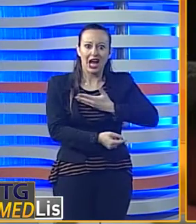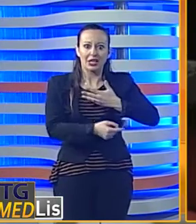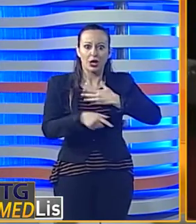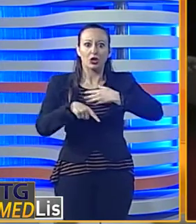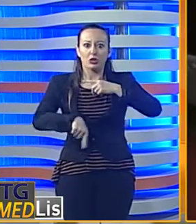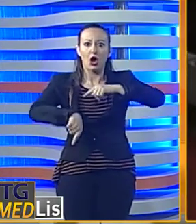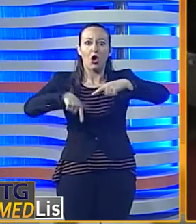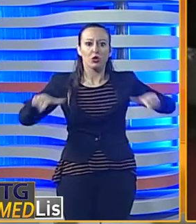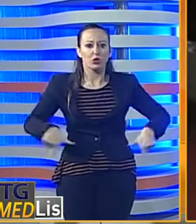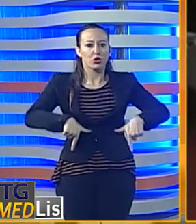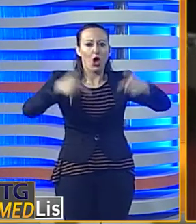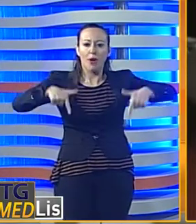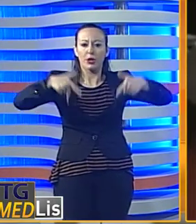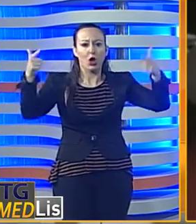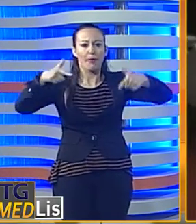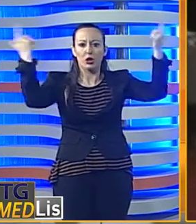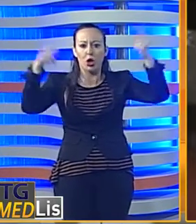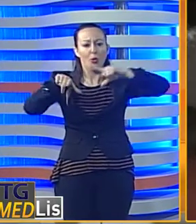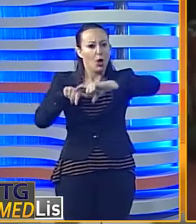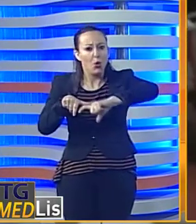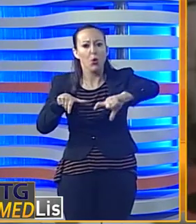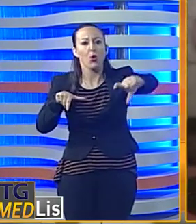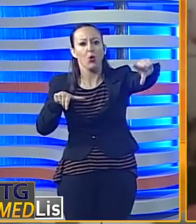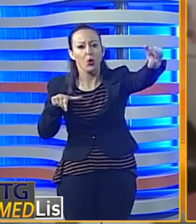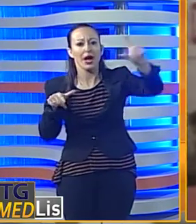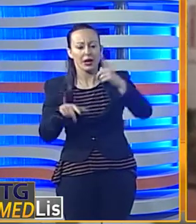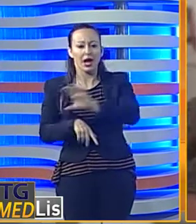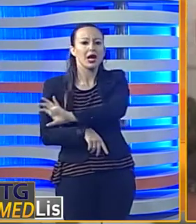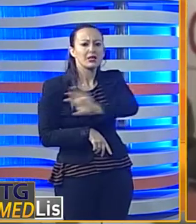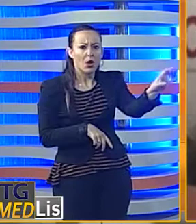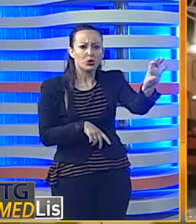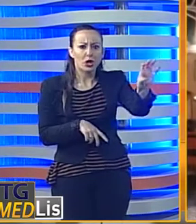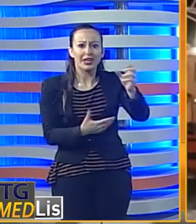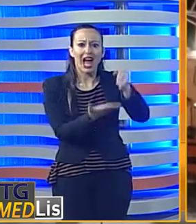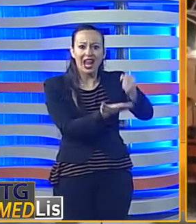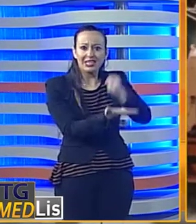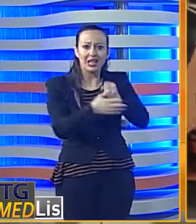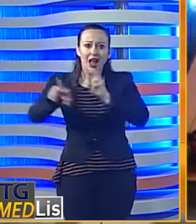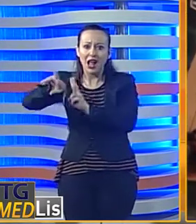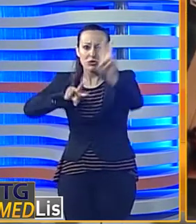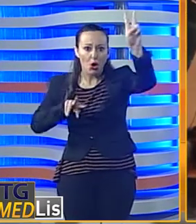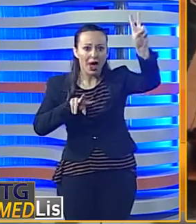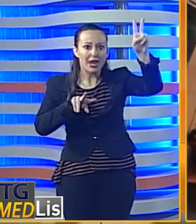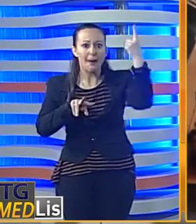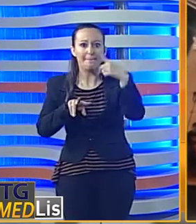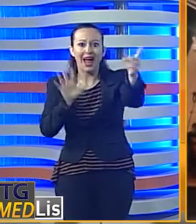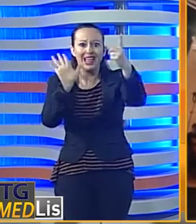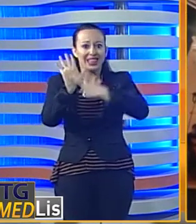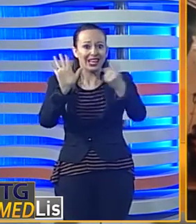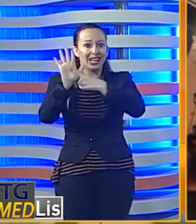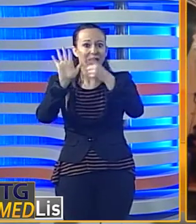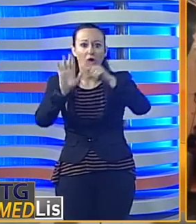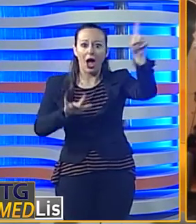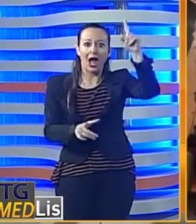delle persone private della libertà personale, dopo la visita a Lampedusa. A questo